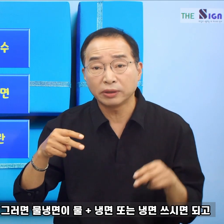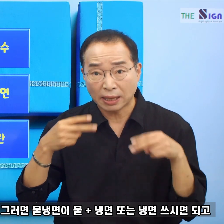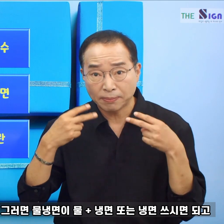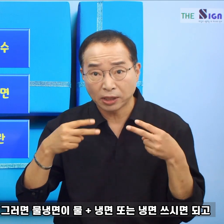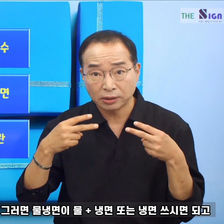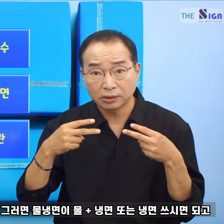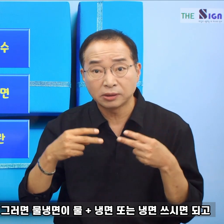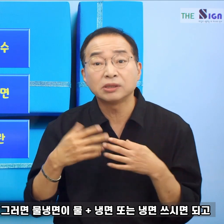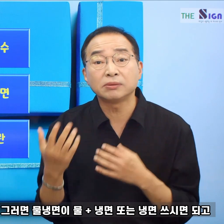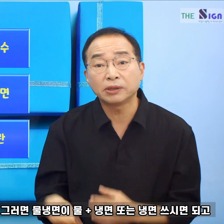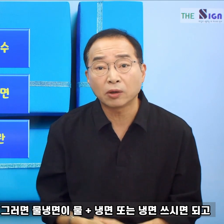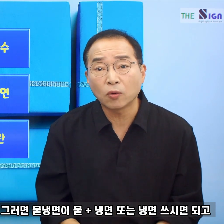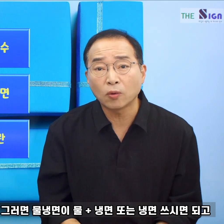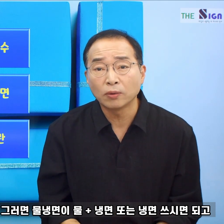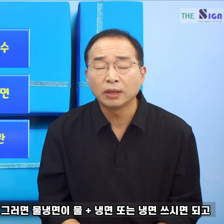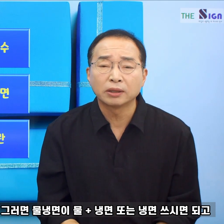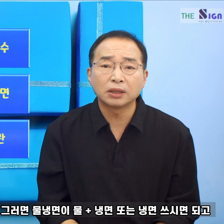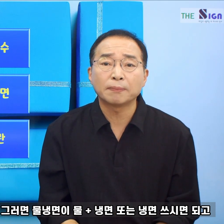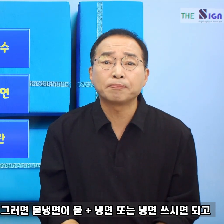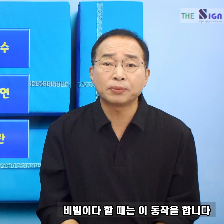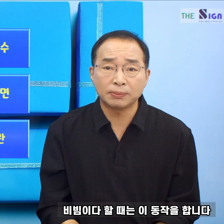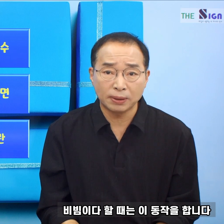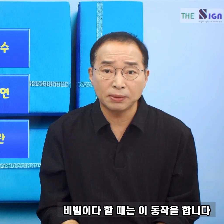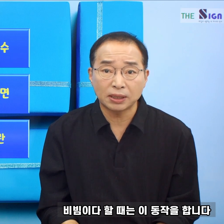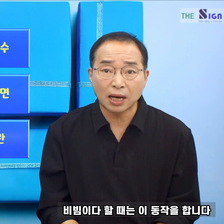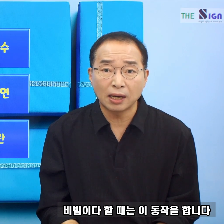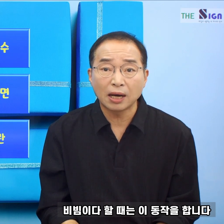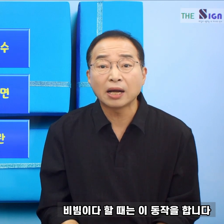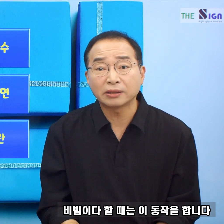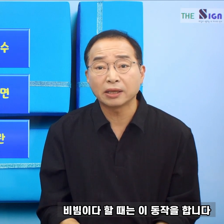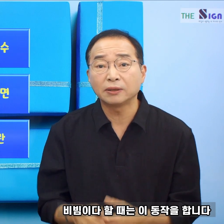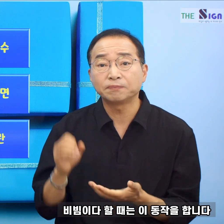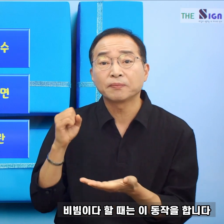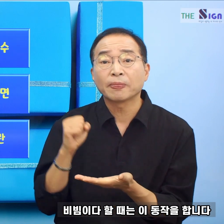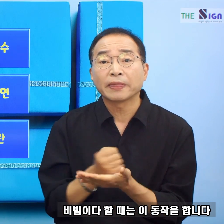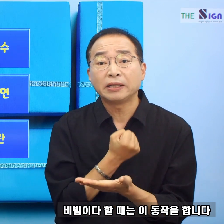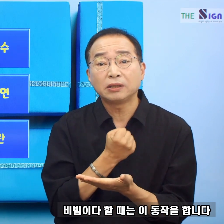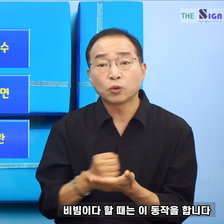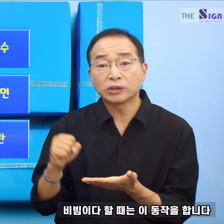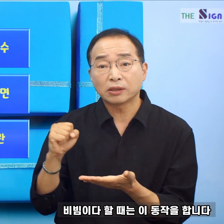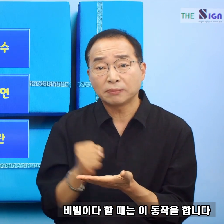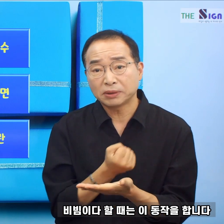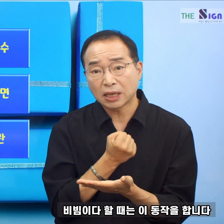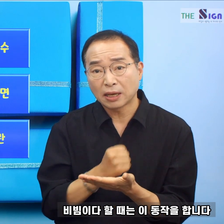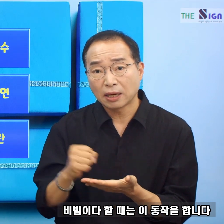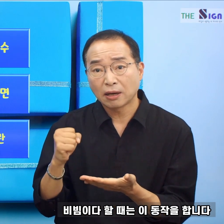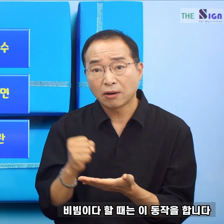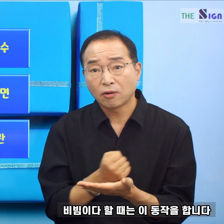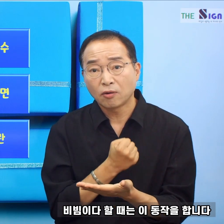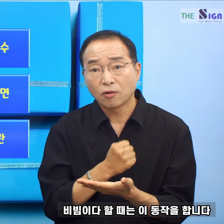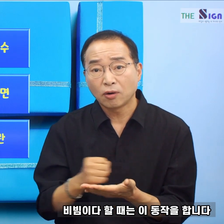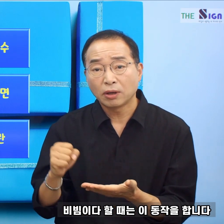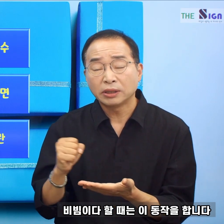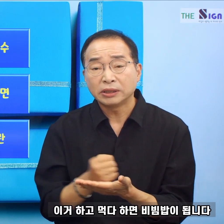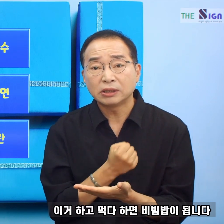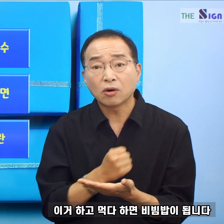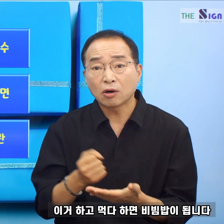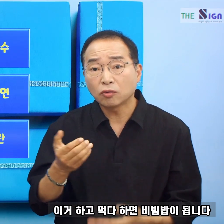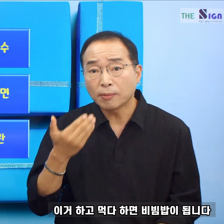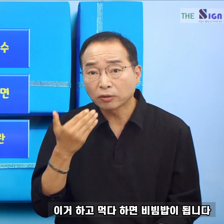냉면 쓰시면 되고, 그 다음에 비빔이다 할 때는 이 동작을 합니다. 이거 하고 먹다 하면